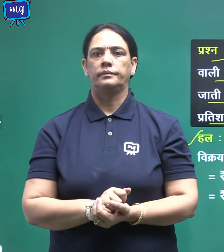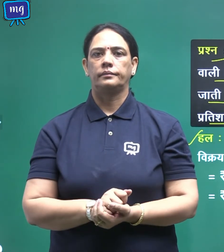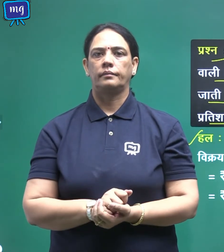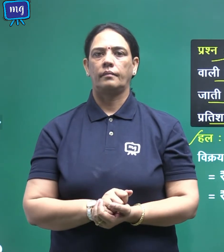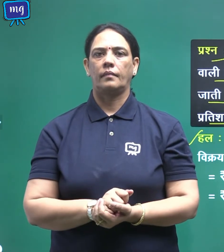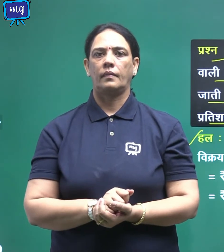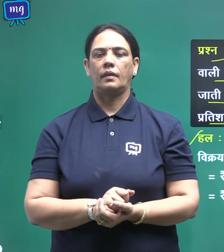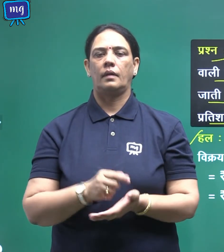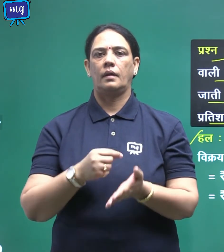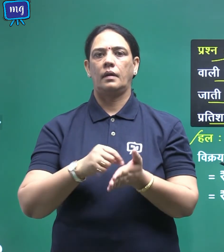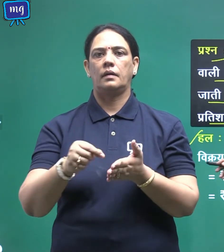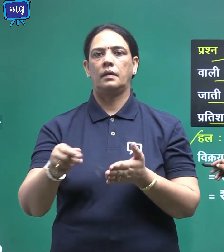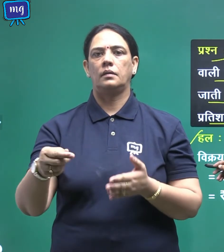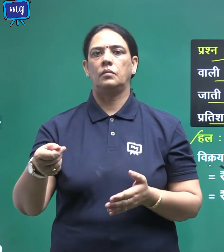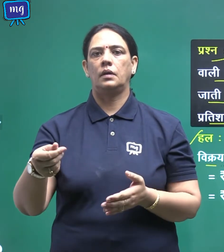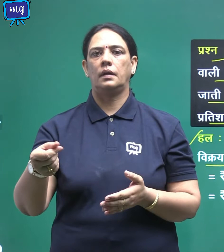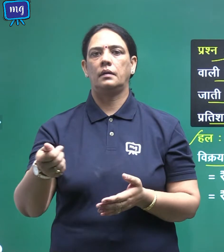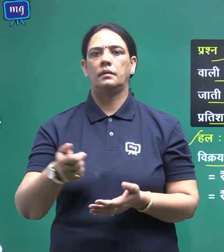अंकित मूल्य